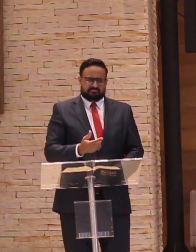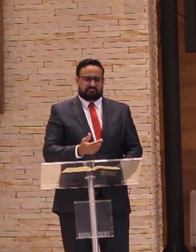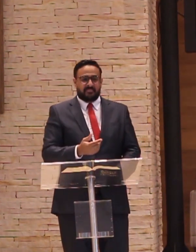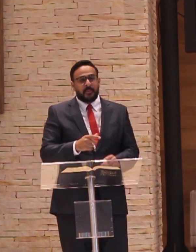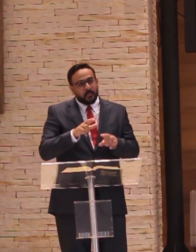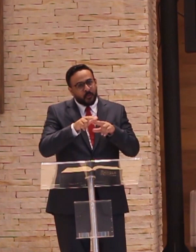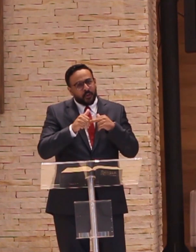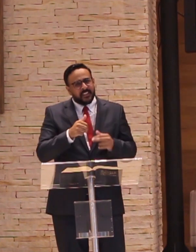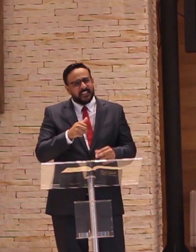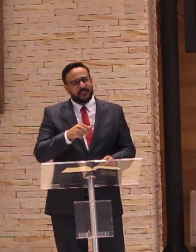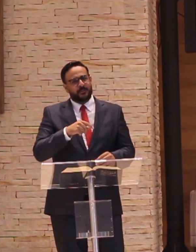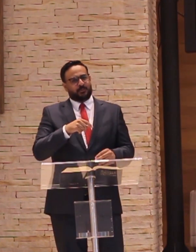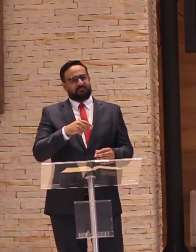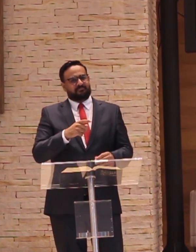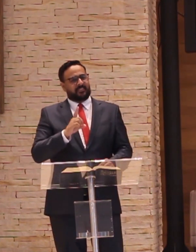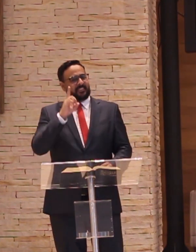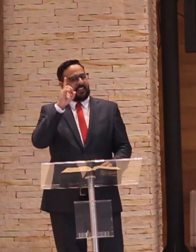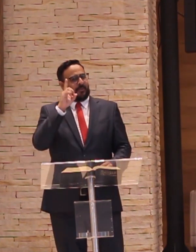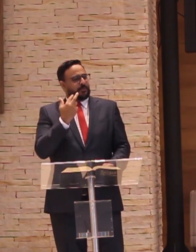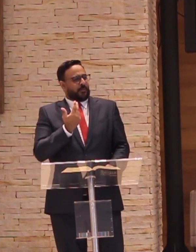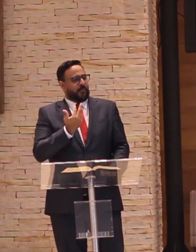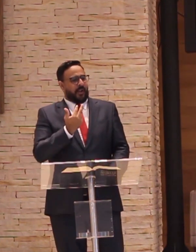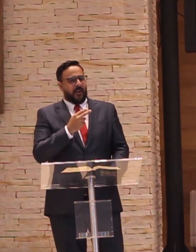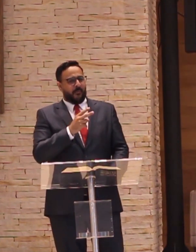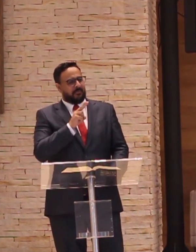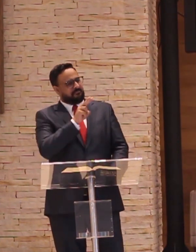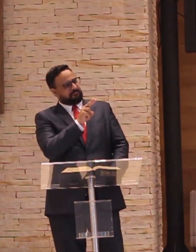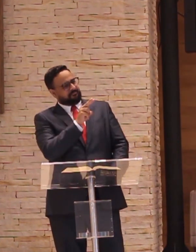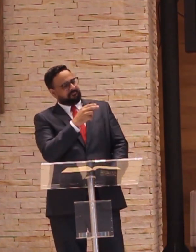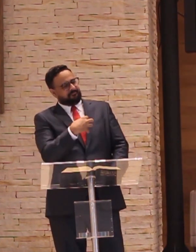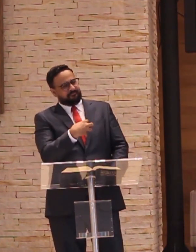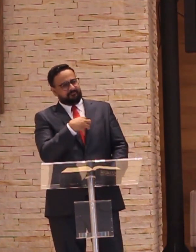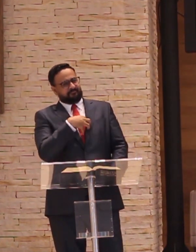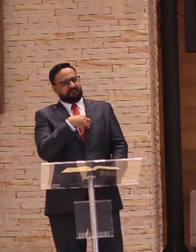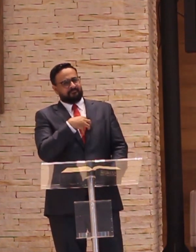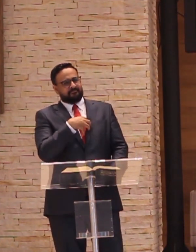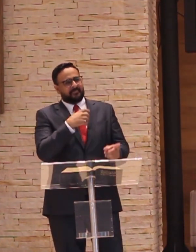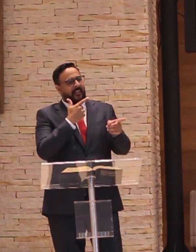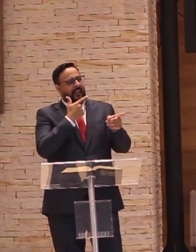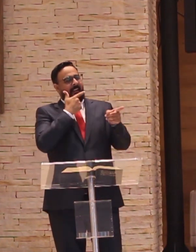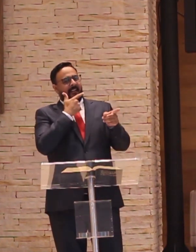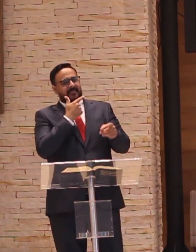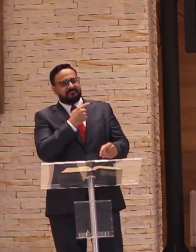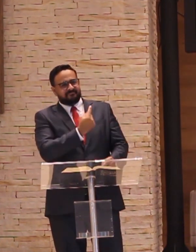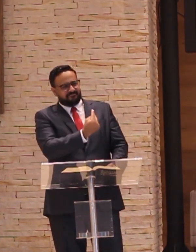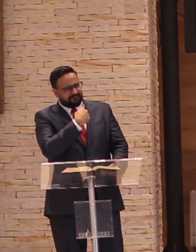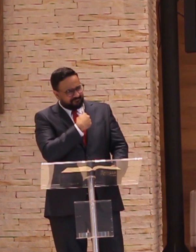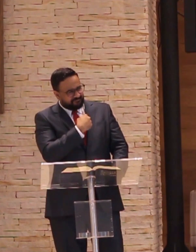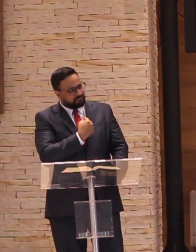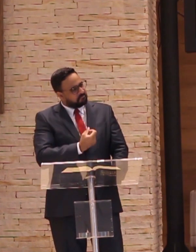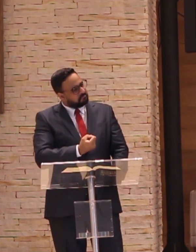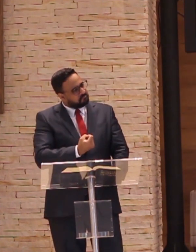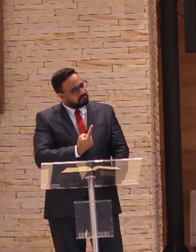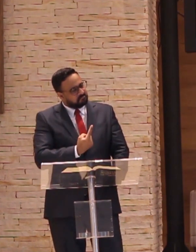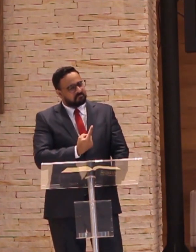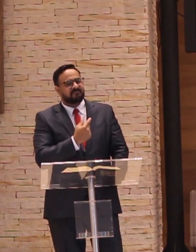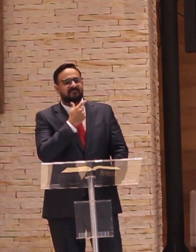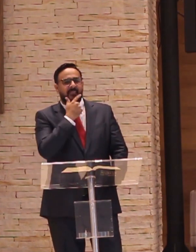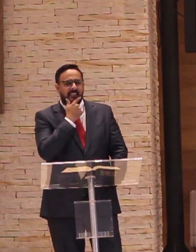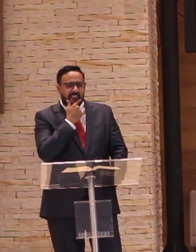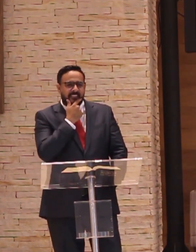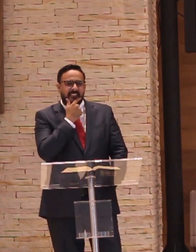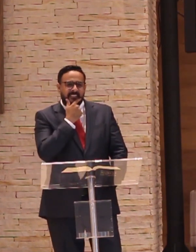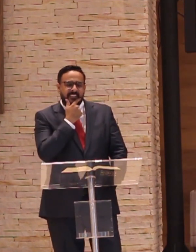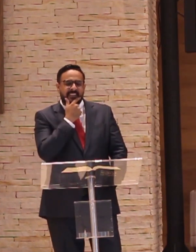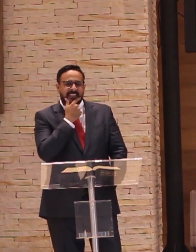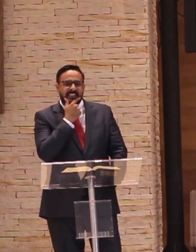Deus criou, todo o universo. Por isso que Deus, na pessoa de Jesus, ali estando com